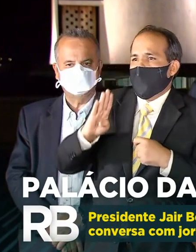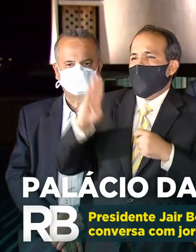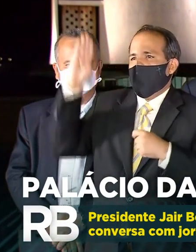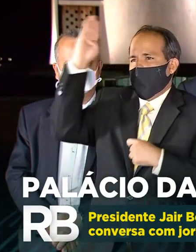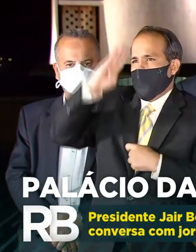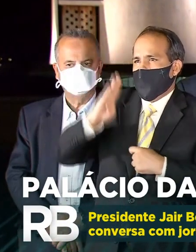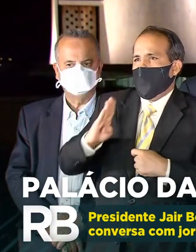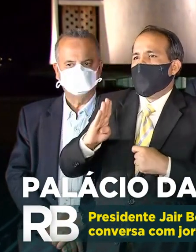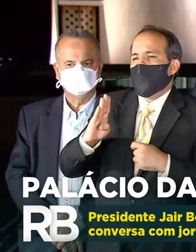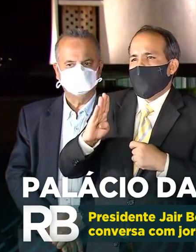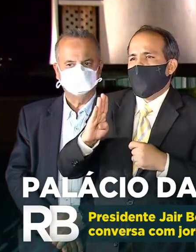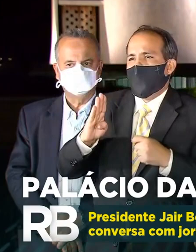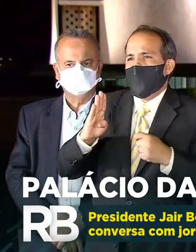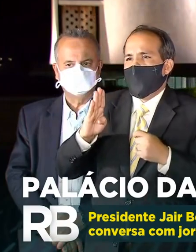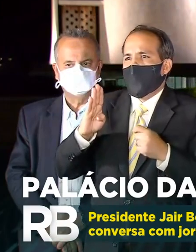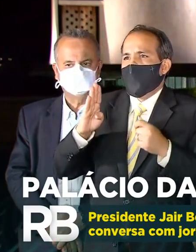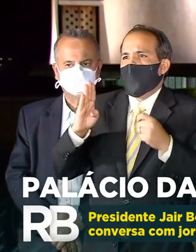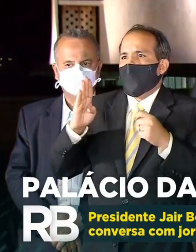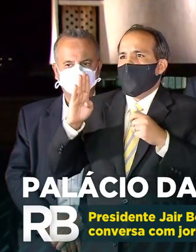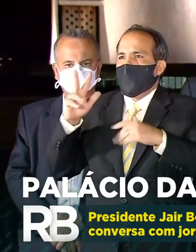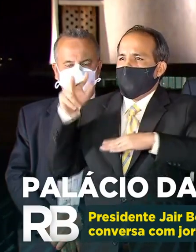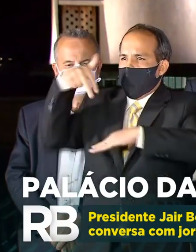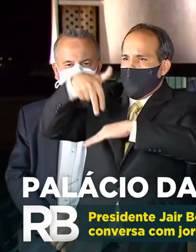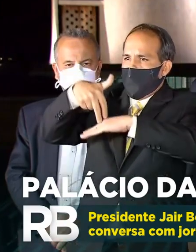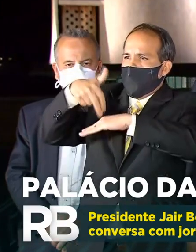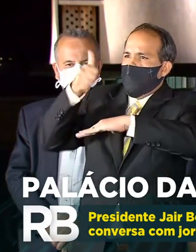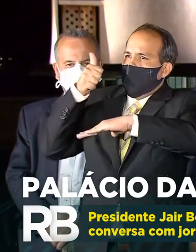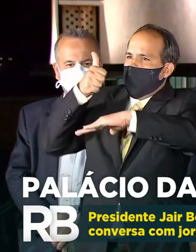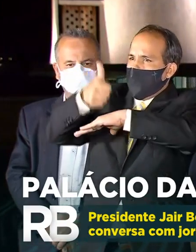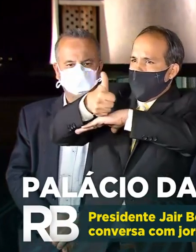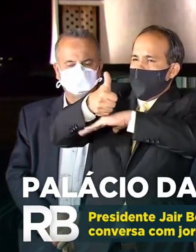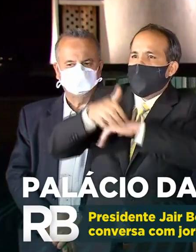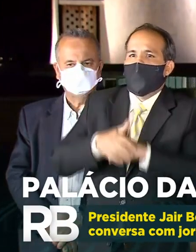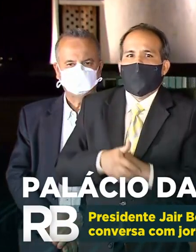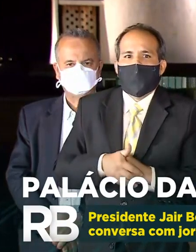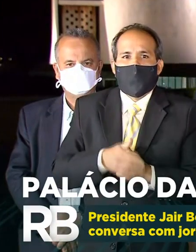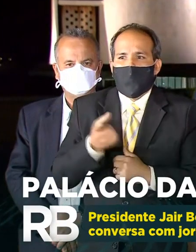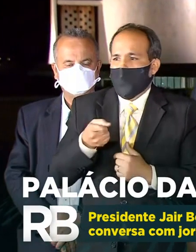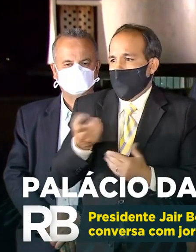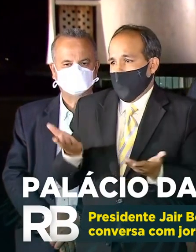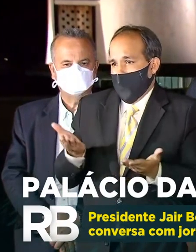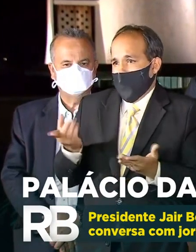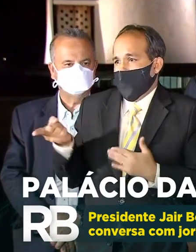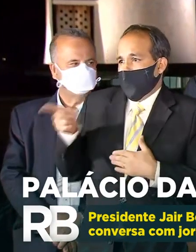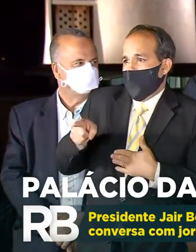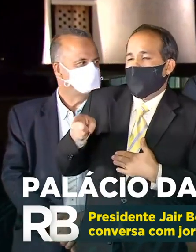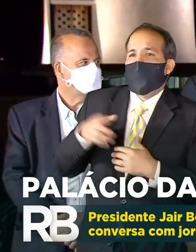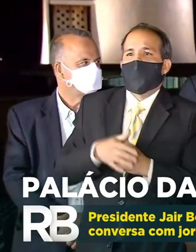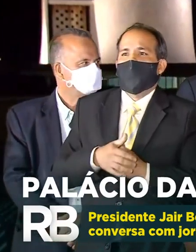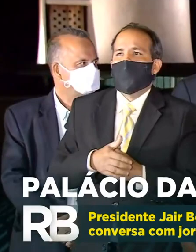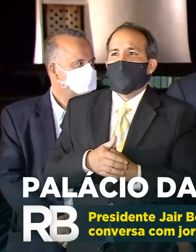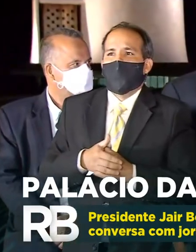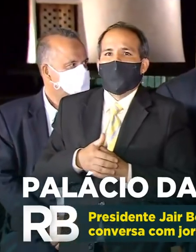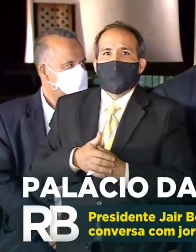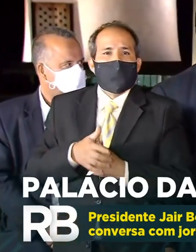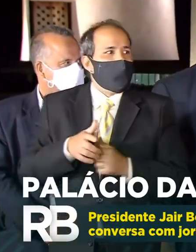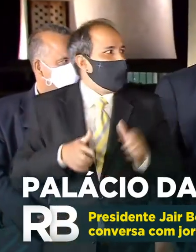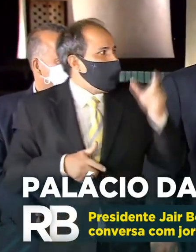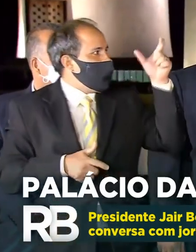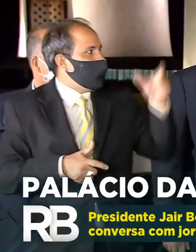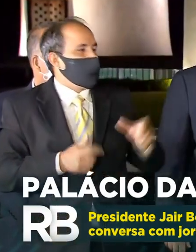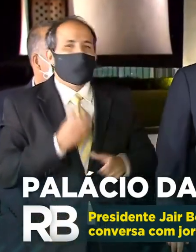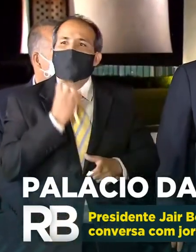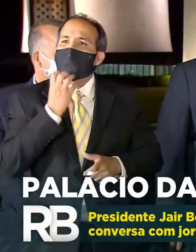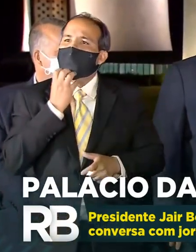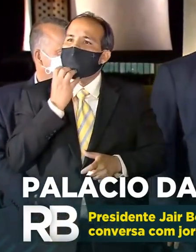ele sempre mereceu estar. Então passo a palavra agora ao Rodrigo. Rodrigo.